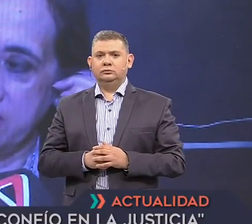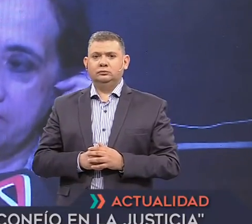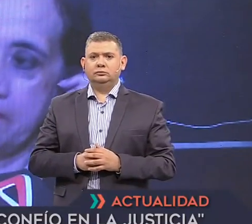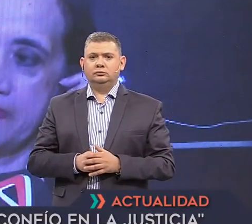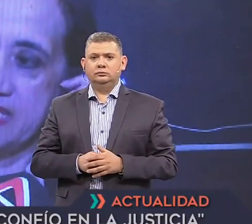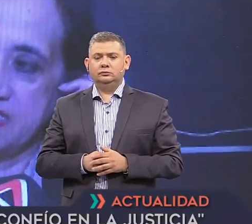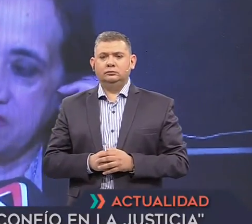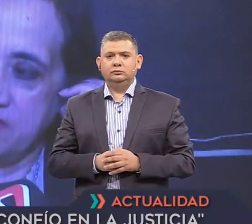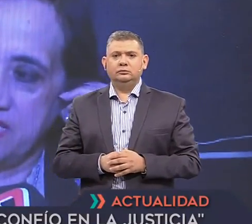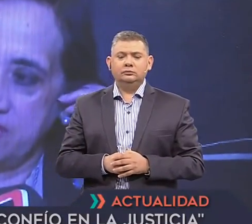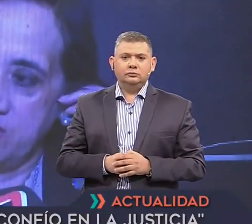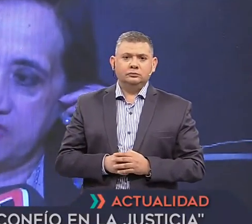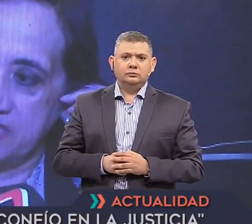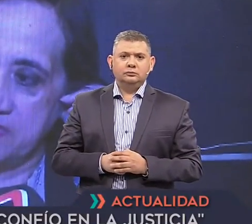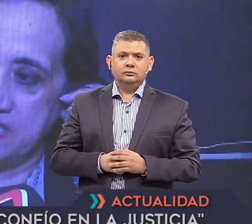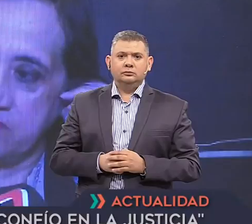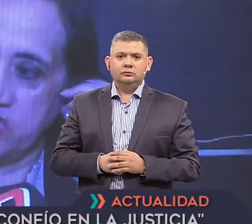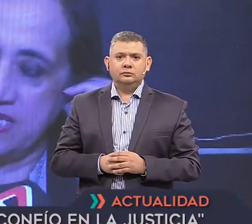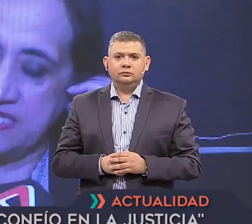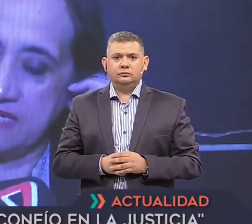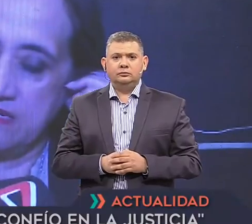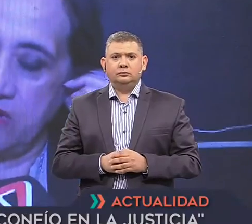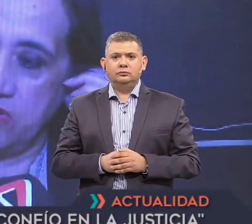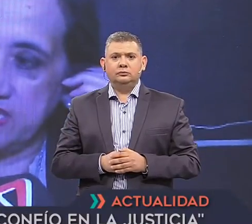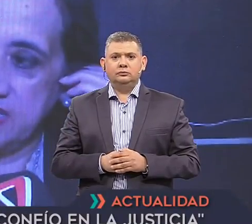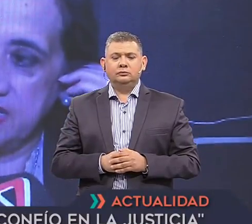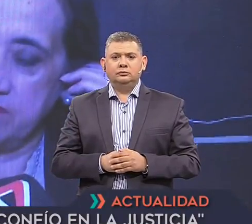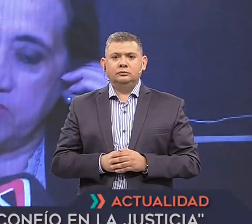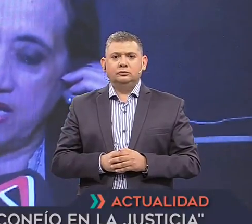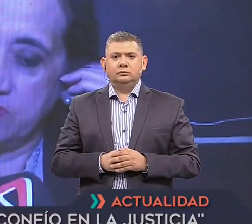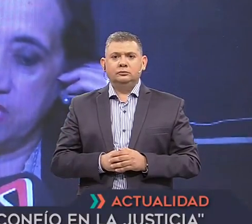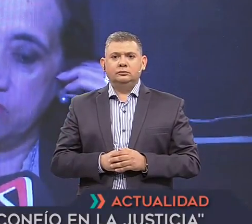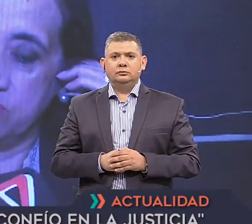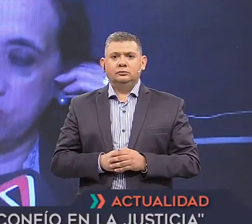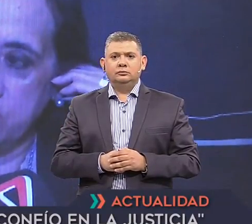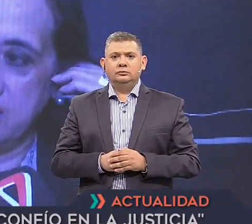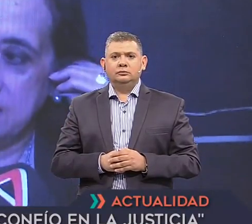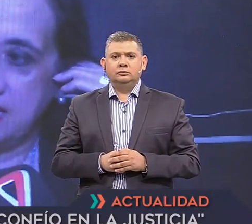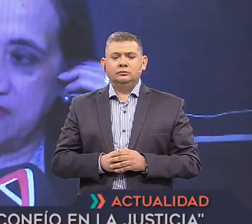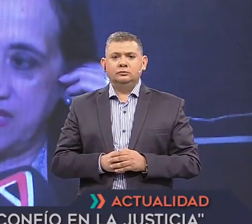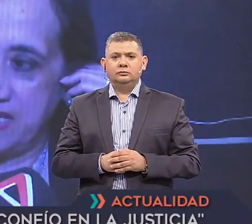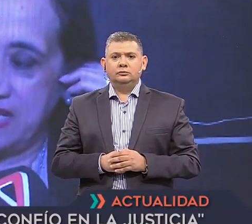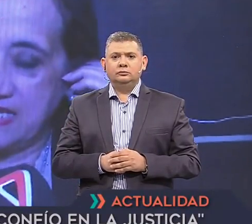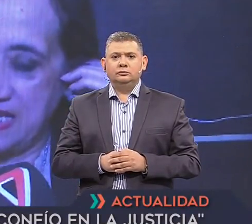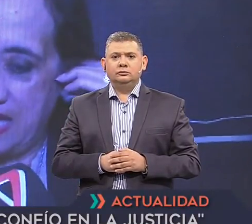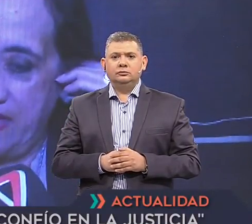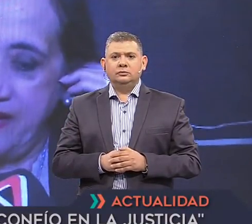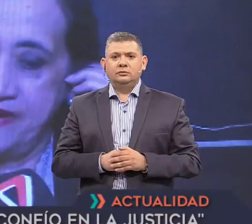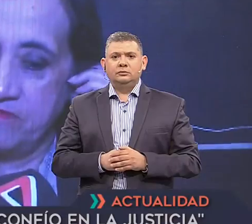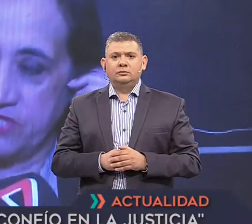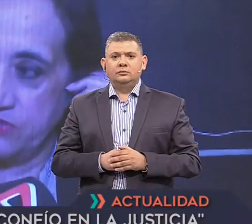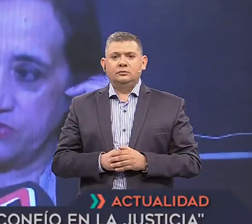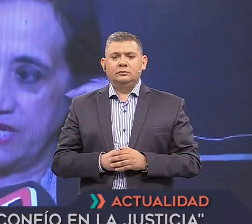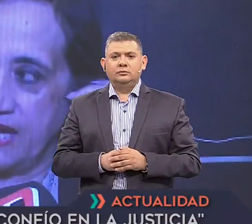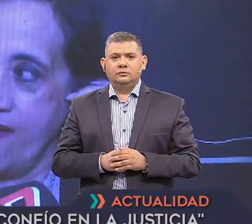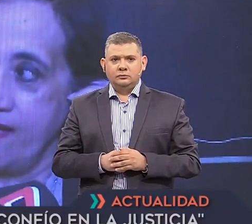corresponden. Simplemente he venido a prestar mi testimonio y a decir lo que sé por la causa de concusión, que es el tema de la salada. Por